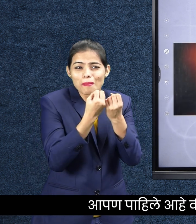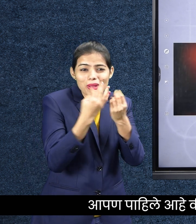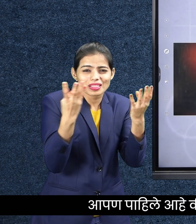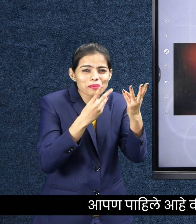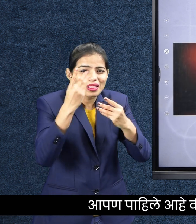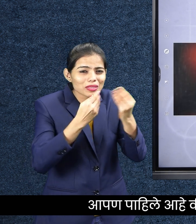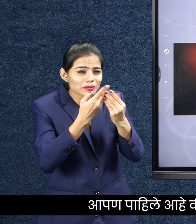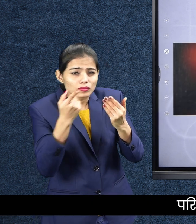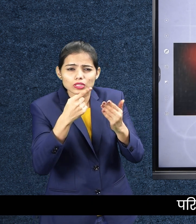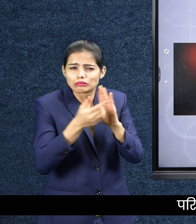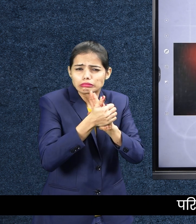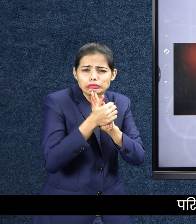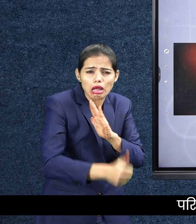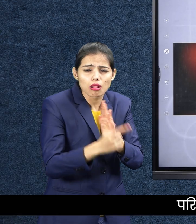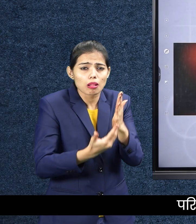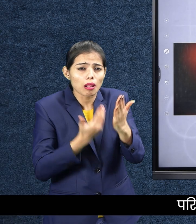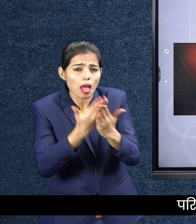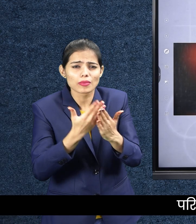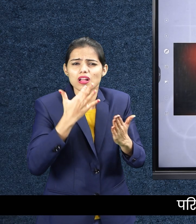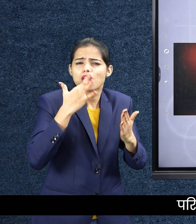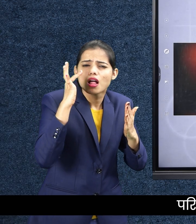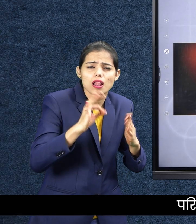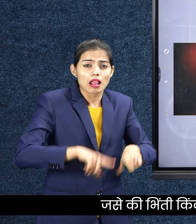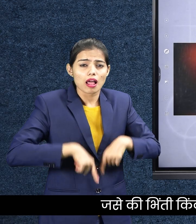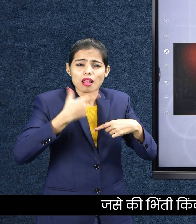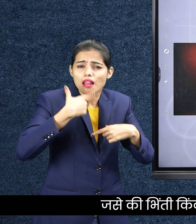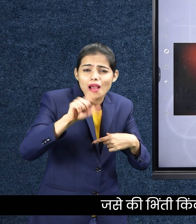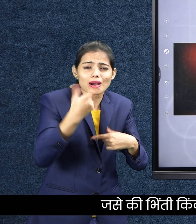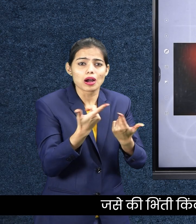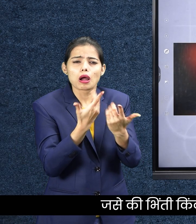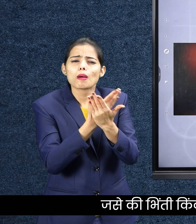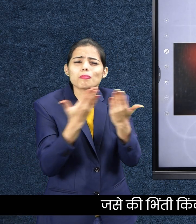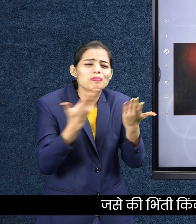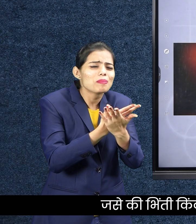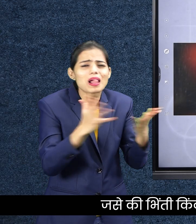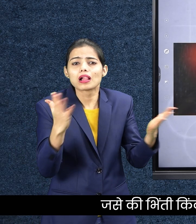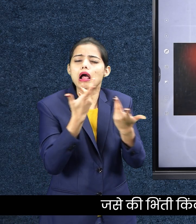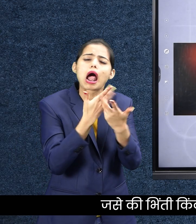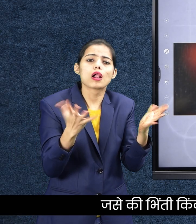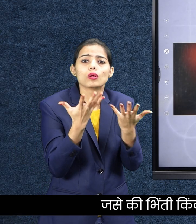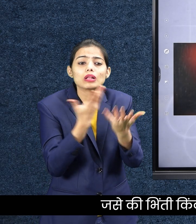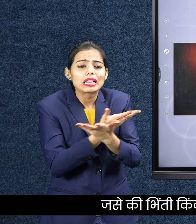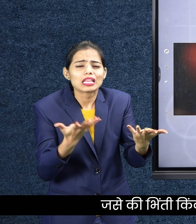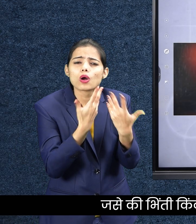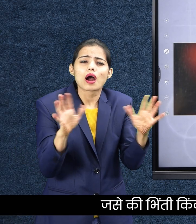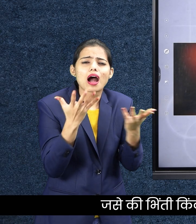वास्तविक जीवनातील परिस्थितींवर कशी लागू होतात, जसे की भिंती किंवा वाहनांसाठी लागणारा पेंट निश्चित